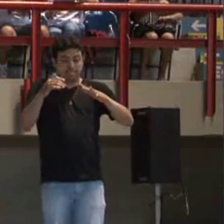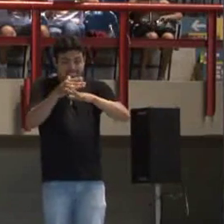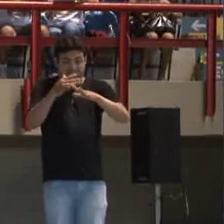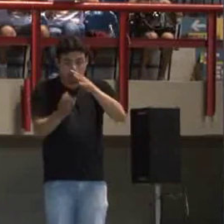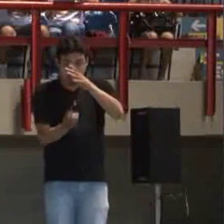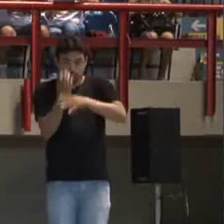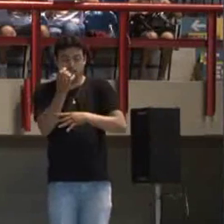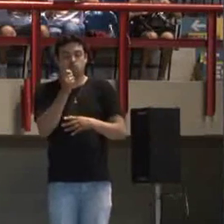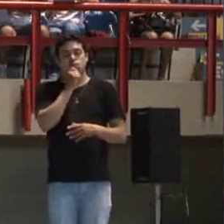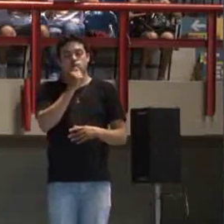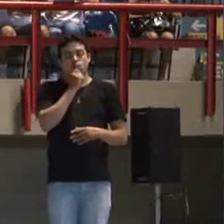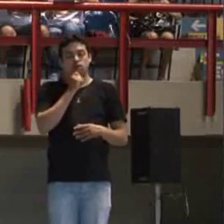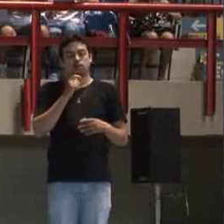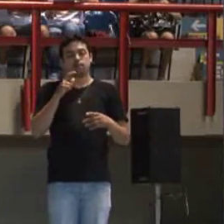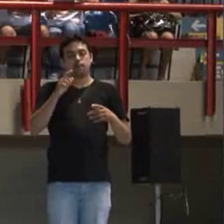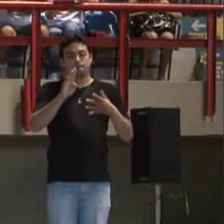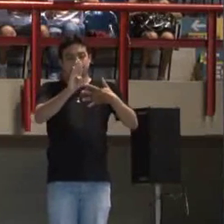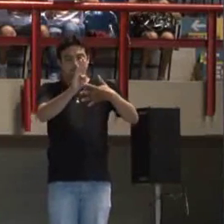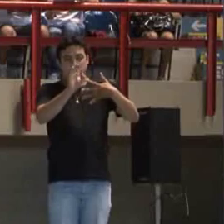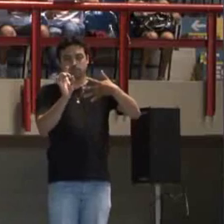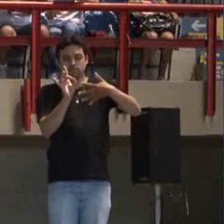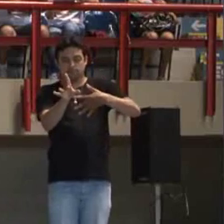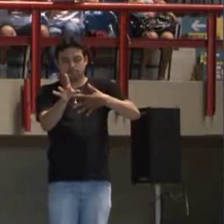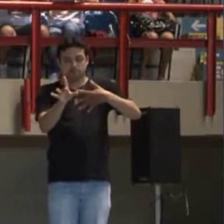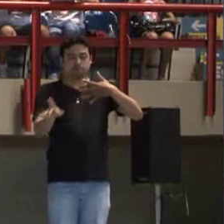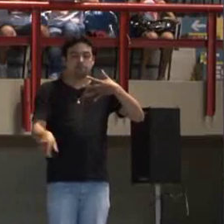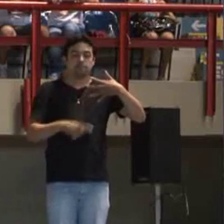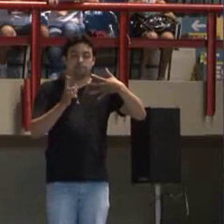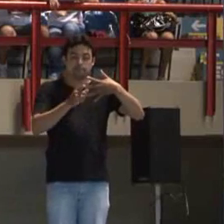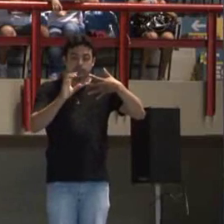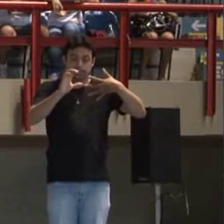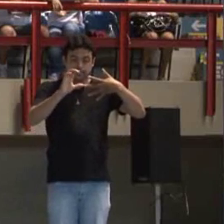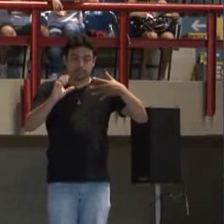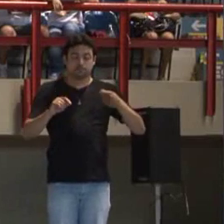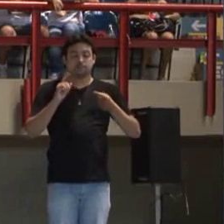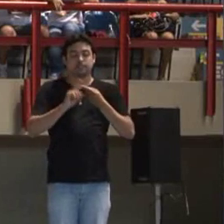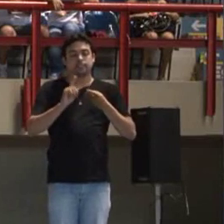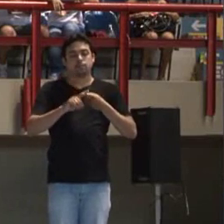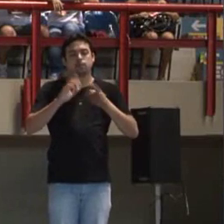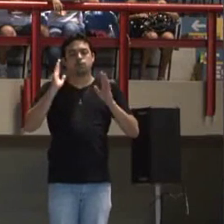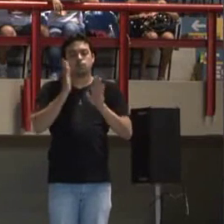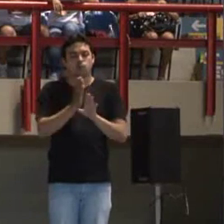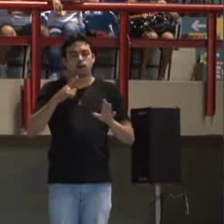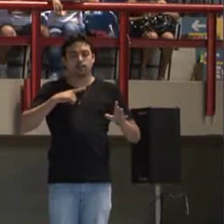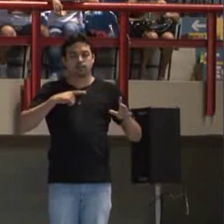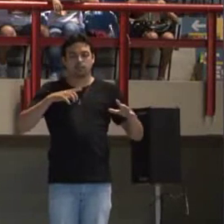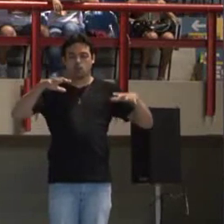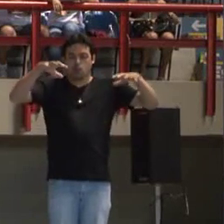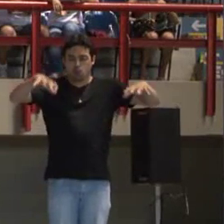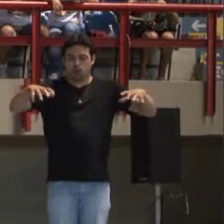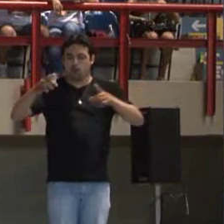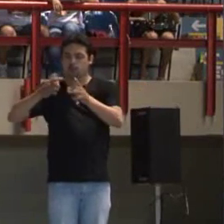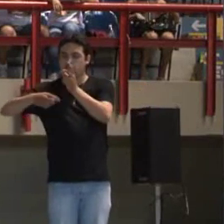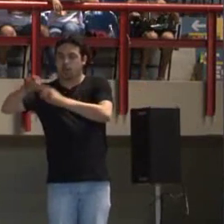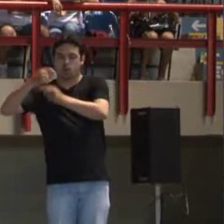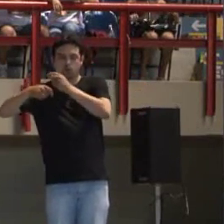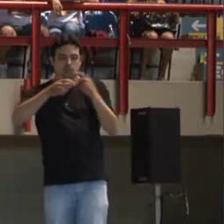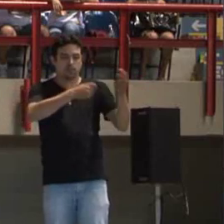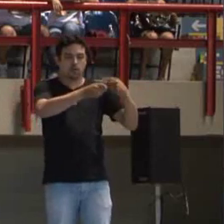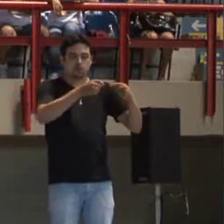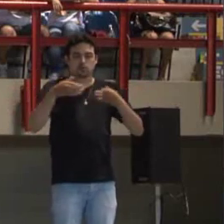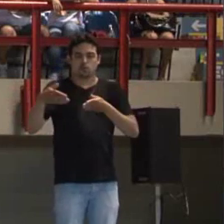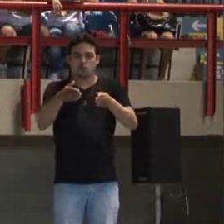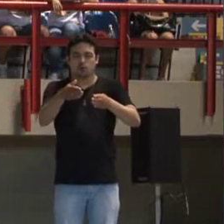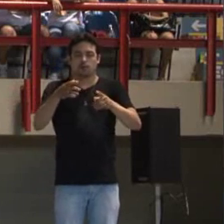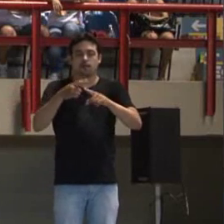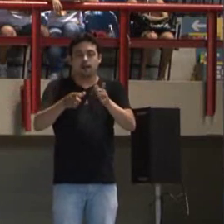cidades, tá? O item B tu descarta. C, entroncamento de rotas comerciais. Meu irmão, para ter comércio, eu tenho que